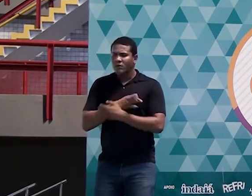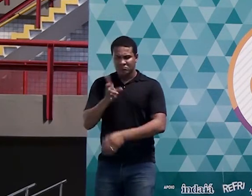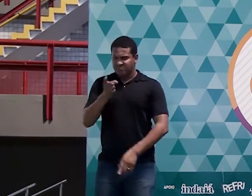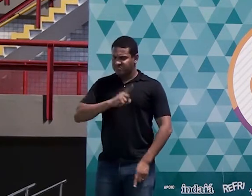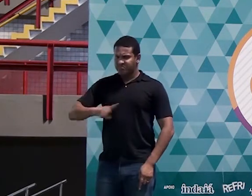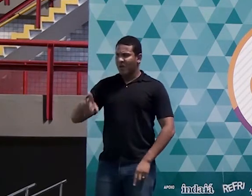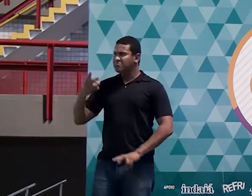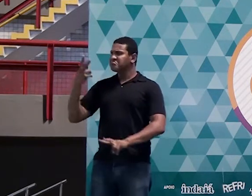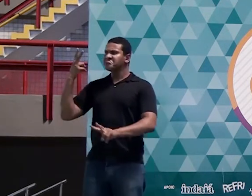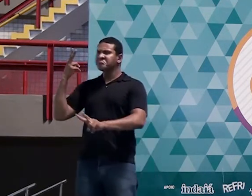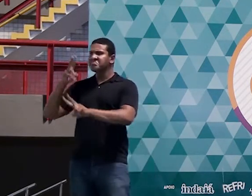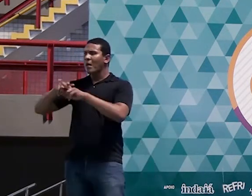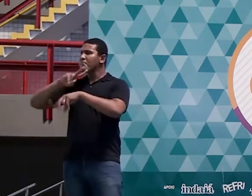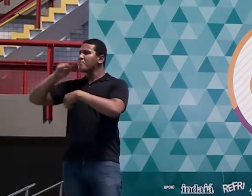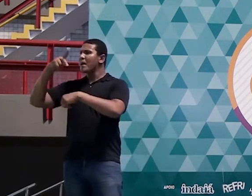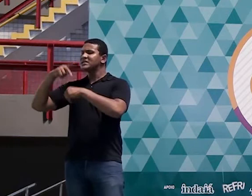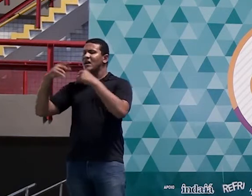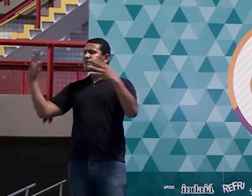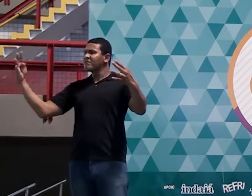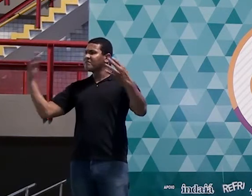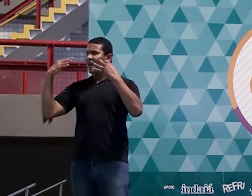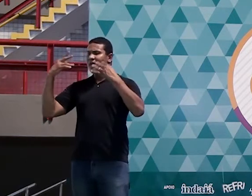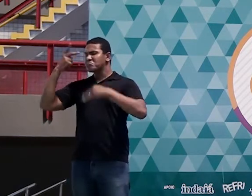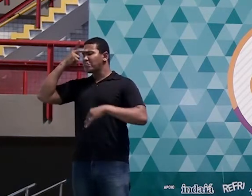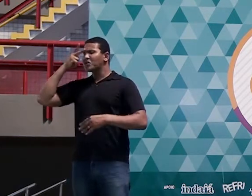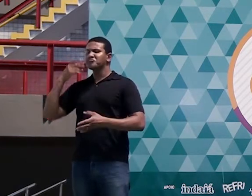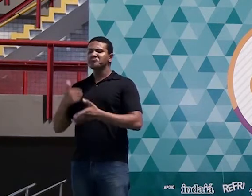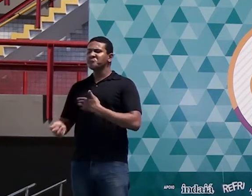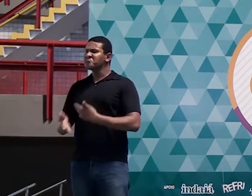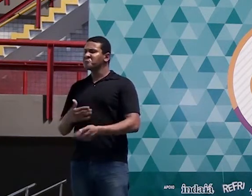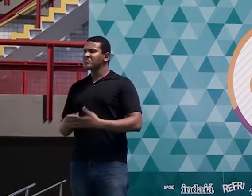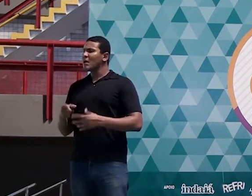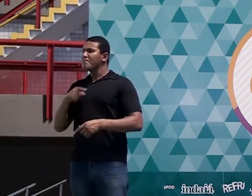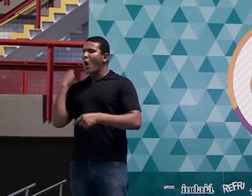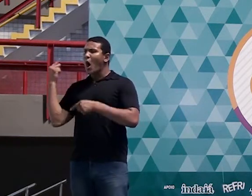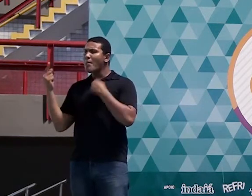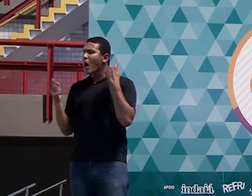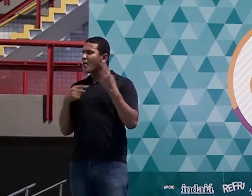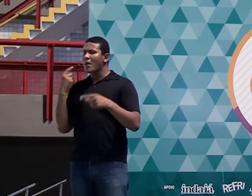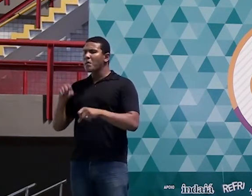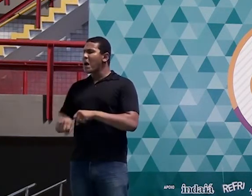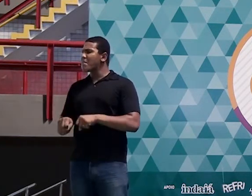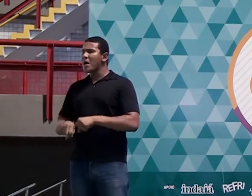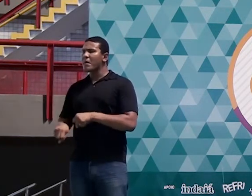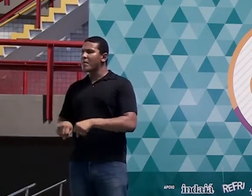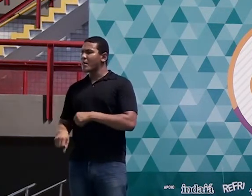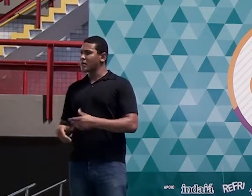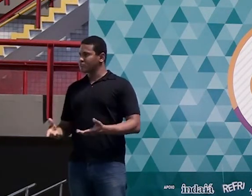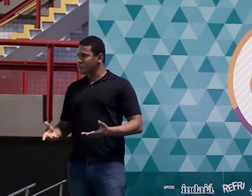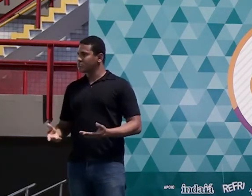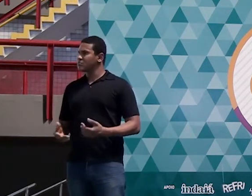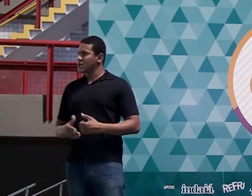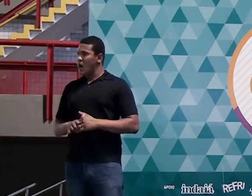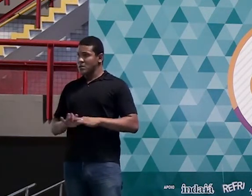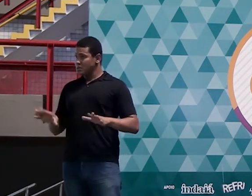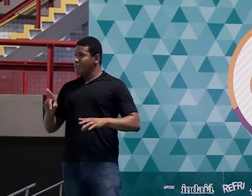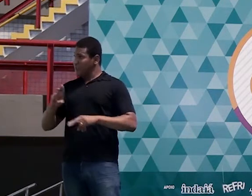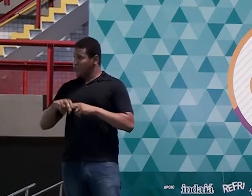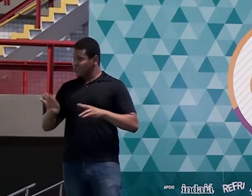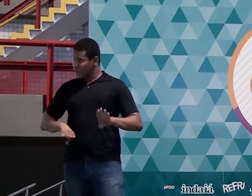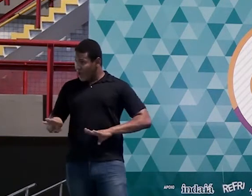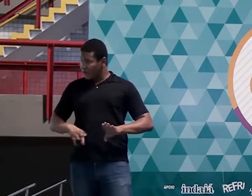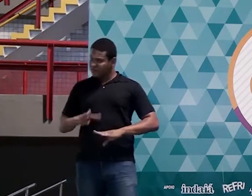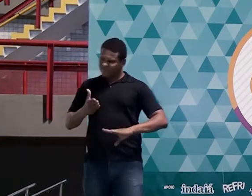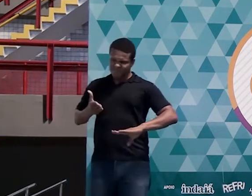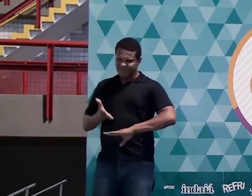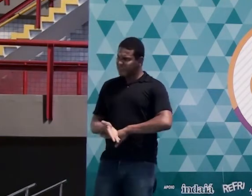que o servo vai trabalhar, porque se ele não trabalhar, ele pode ser morto, ok? A principal fonte